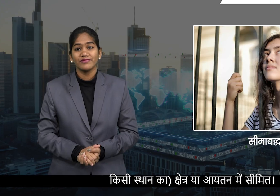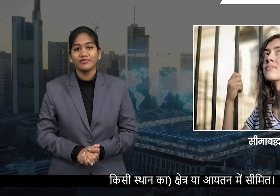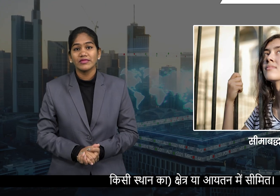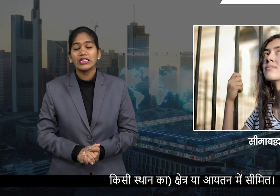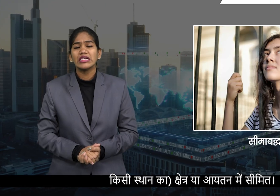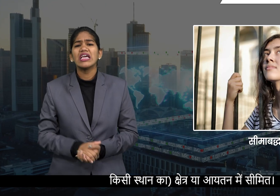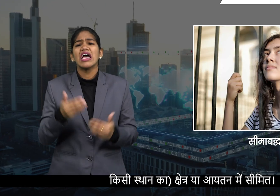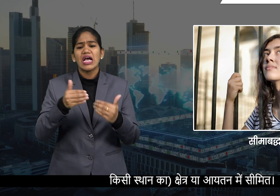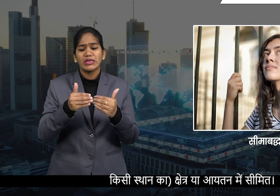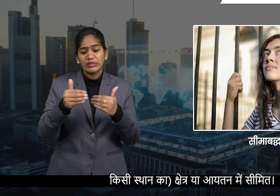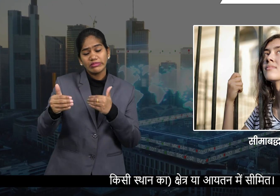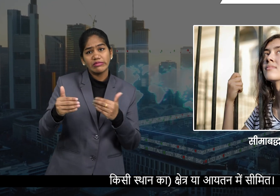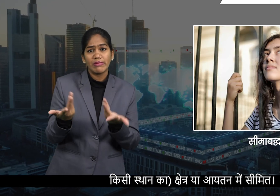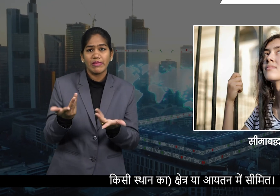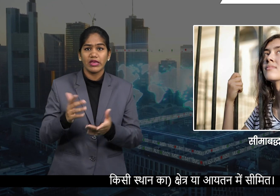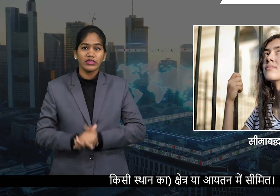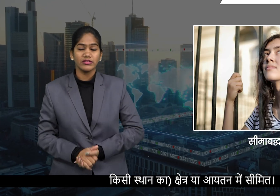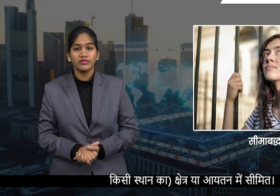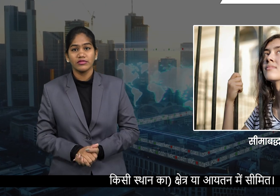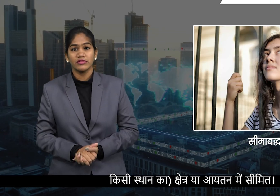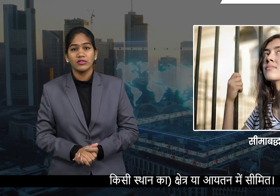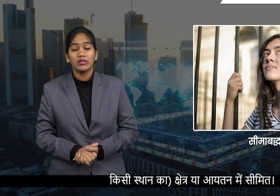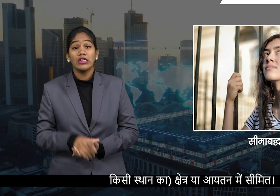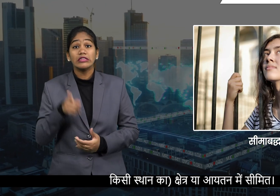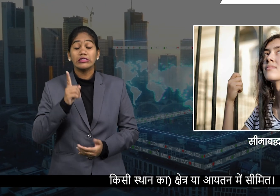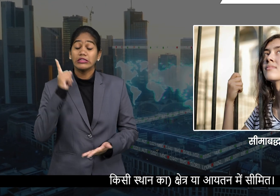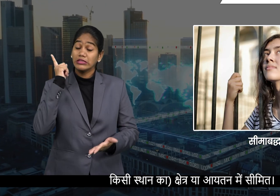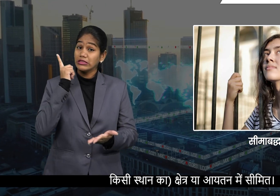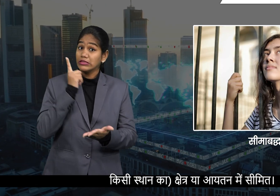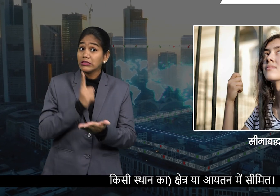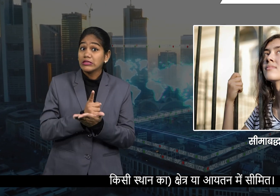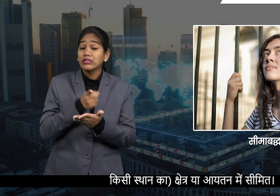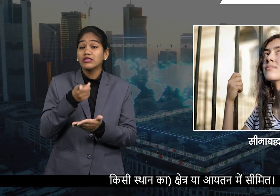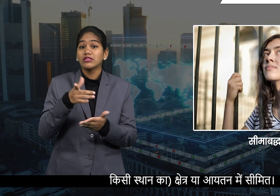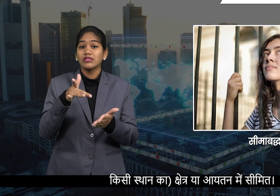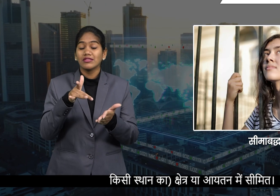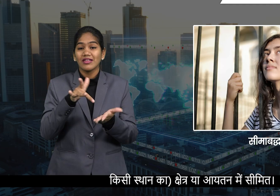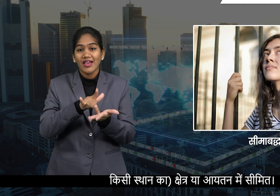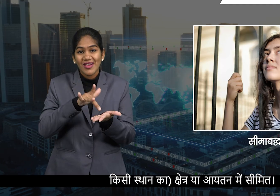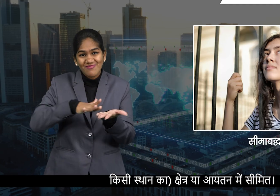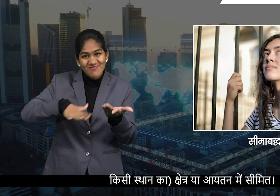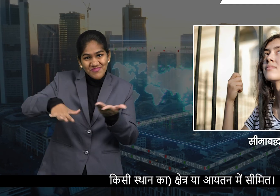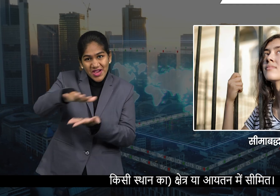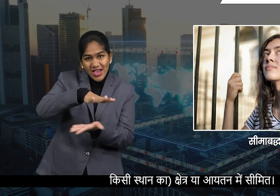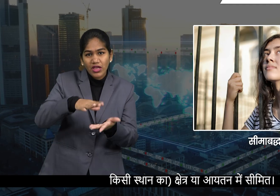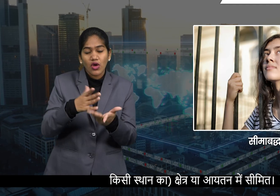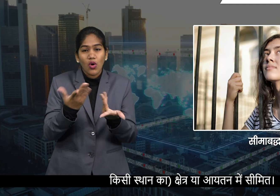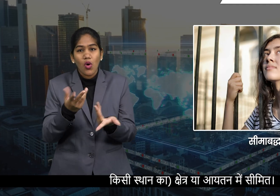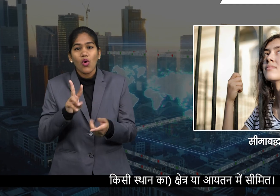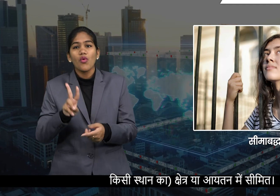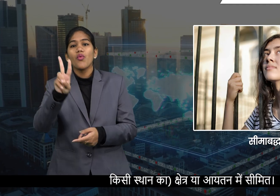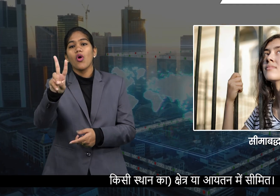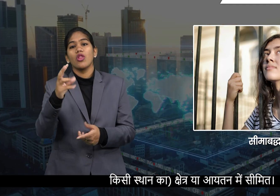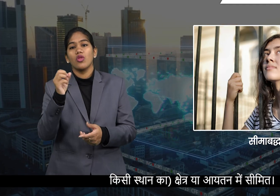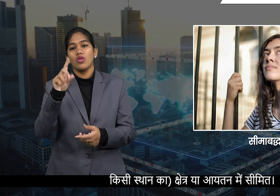किसी स्थान का, क्षेत्र या आयतन में सीमित।